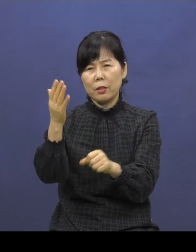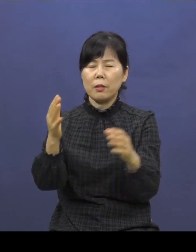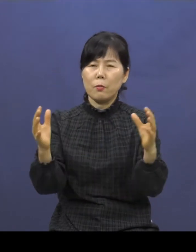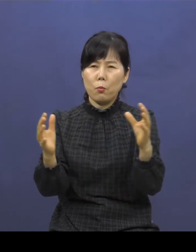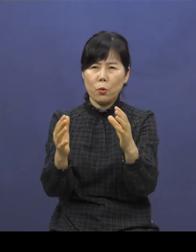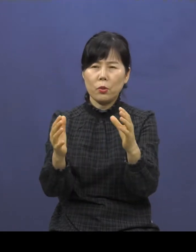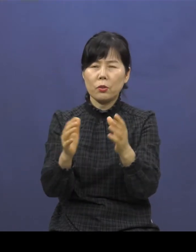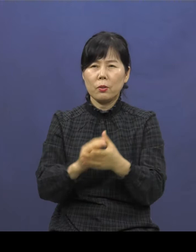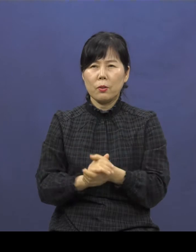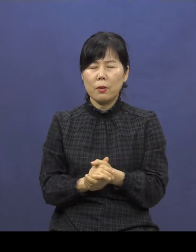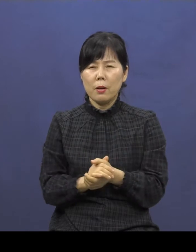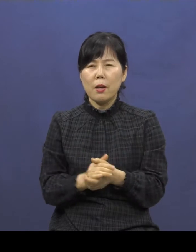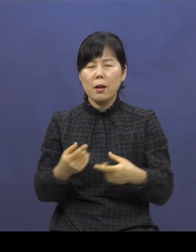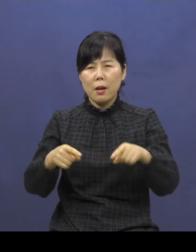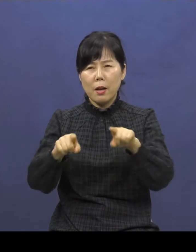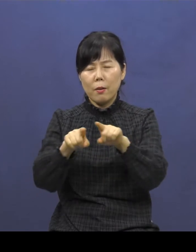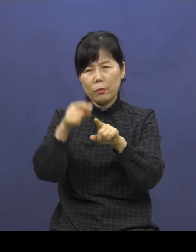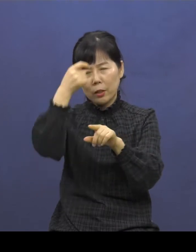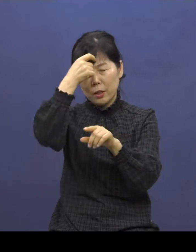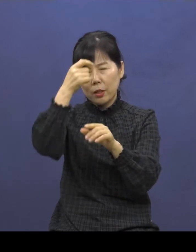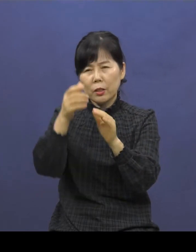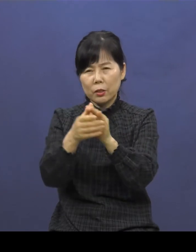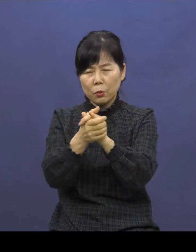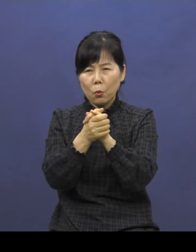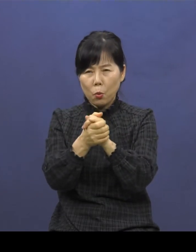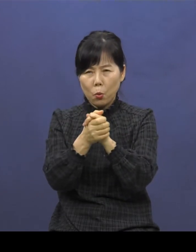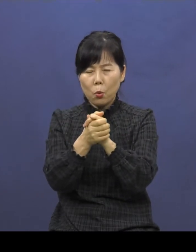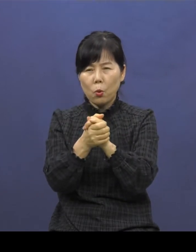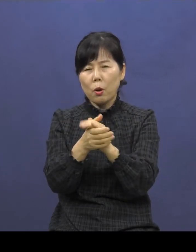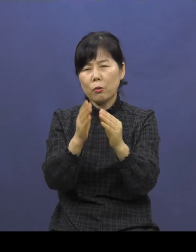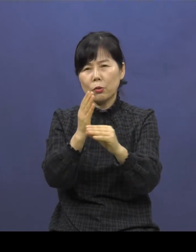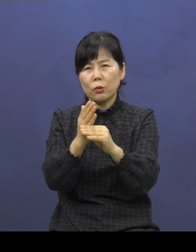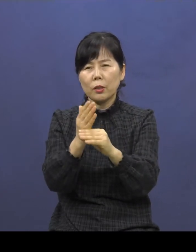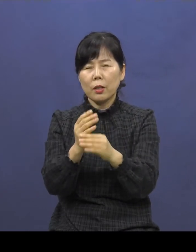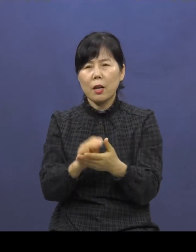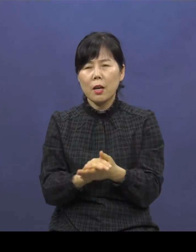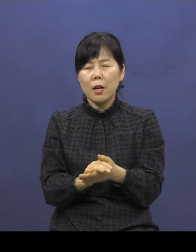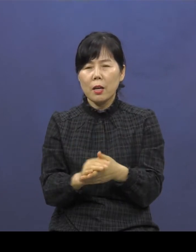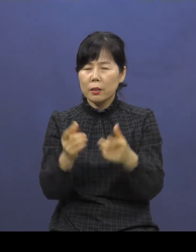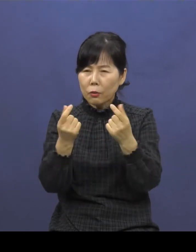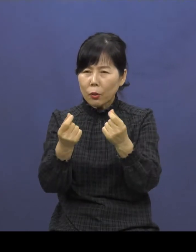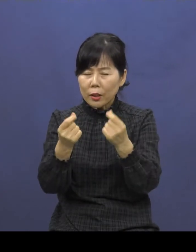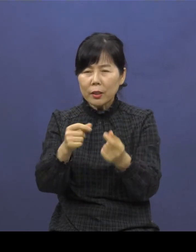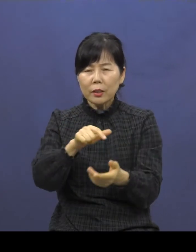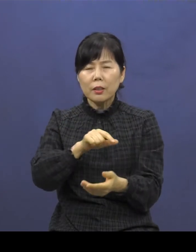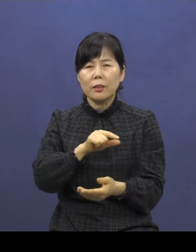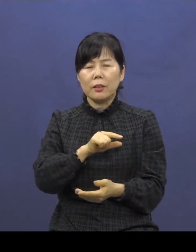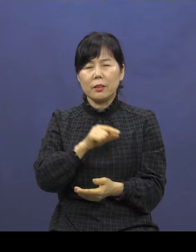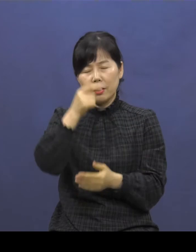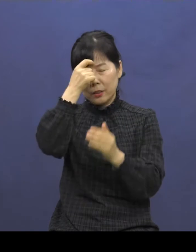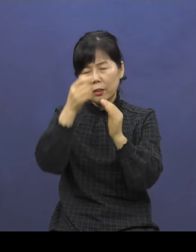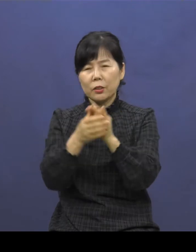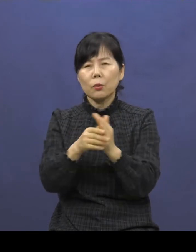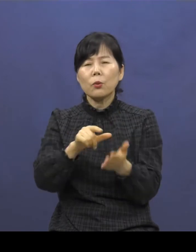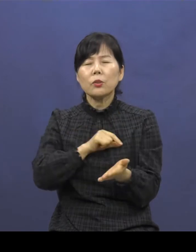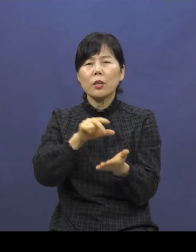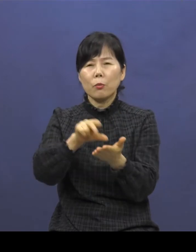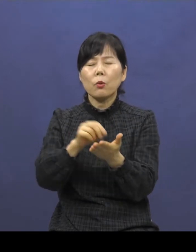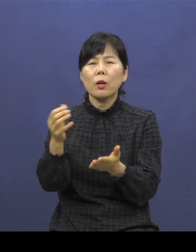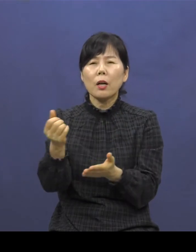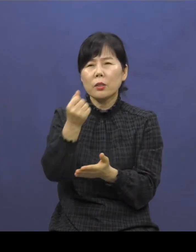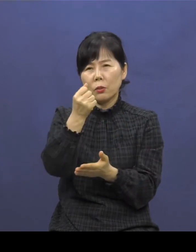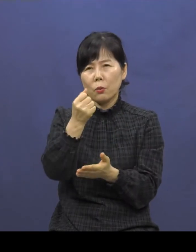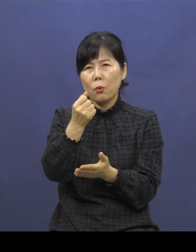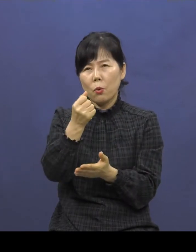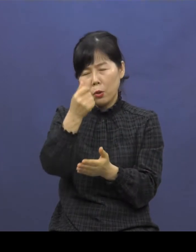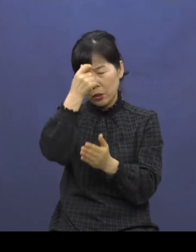다락방들이 모든 수련들이 함께 같은 제목 가지고 기도하기 원하고 그래서 매일 제가 그것을 메시지를 드리고 있는데 여러분 하여간